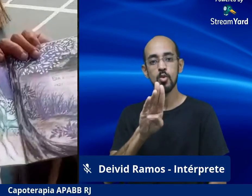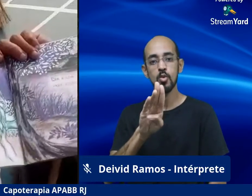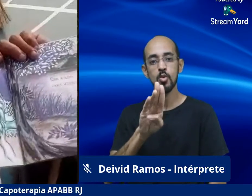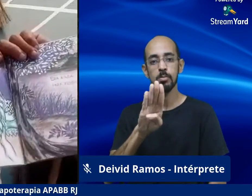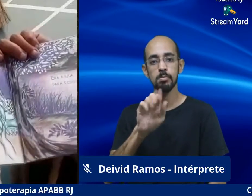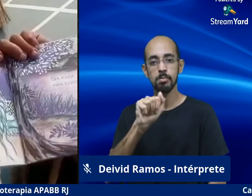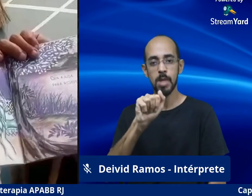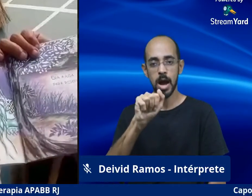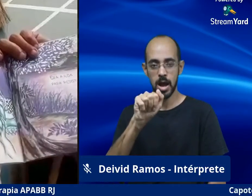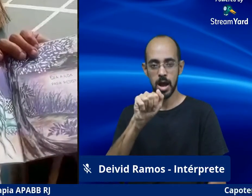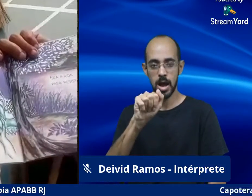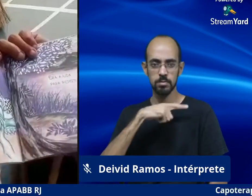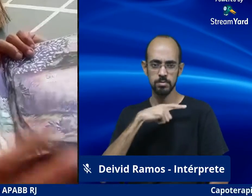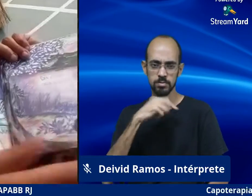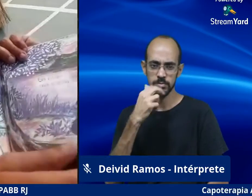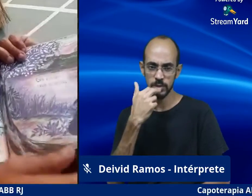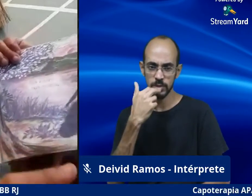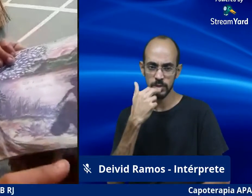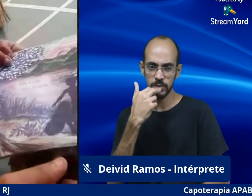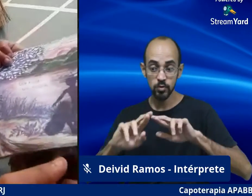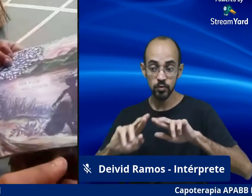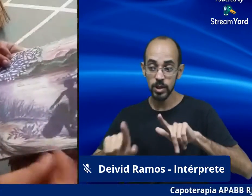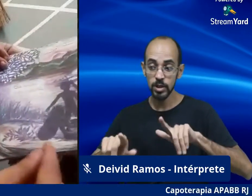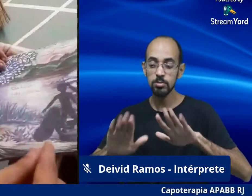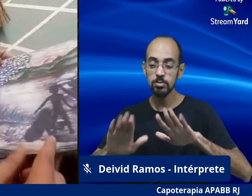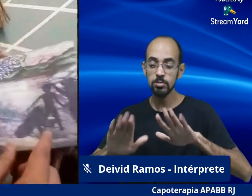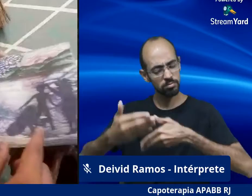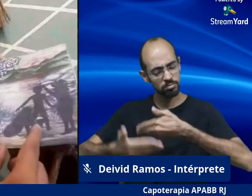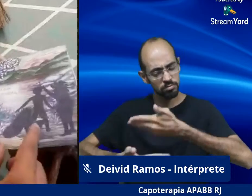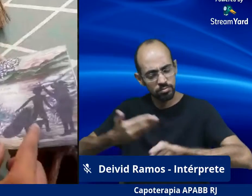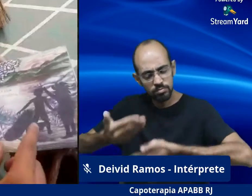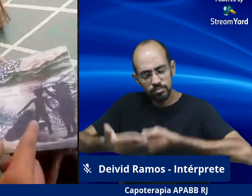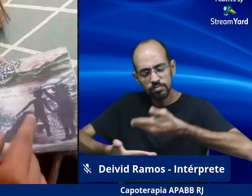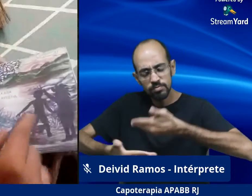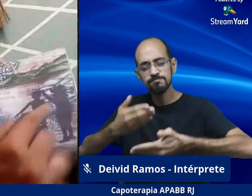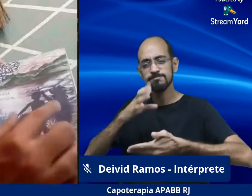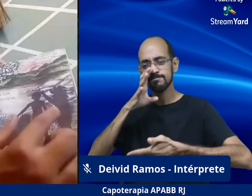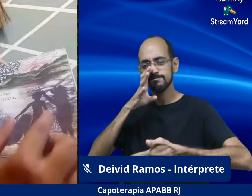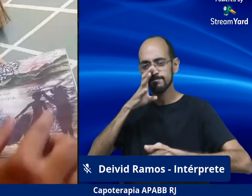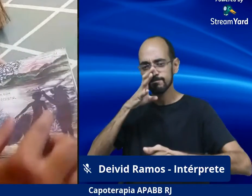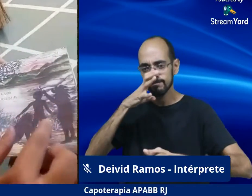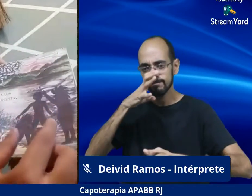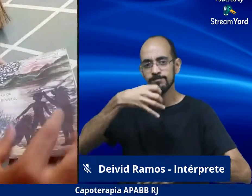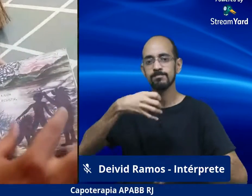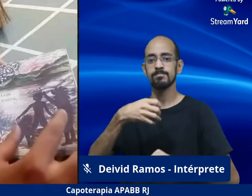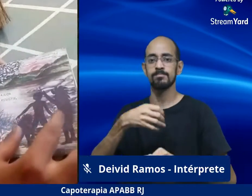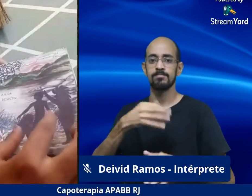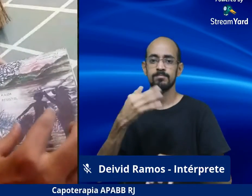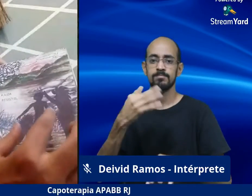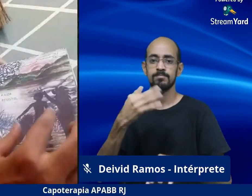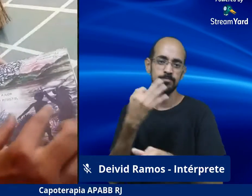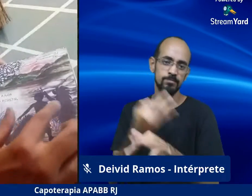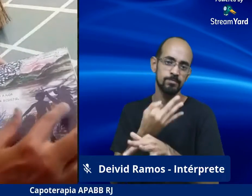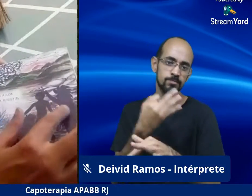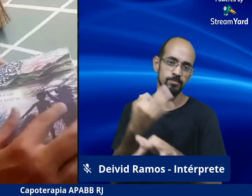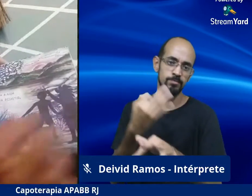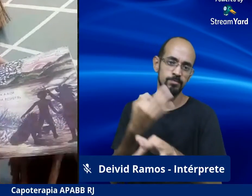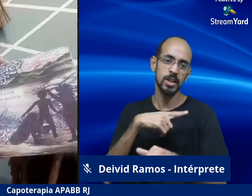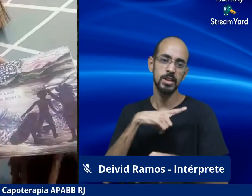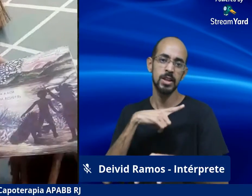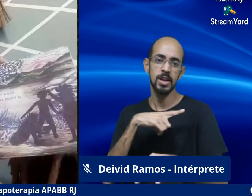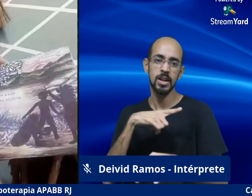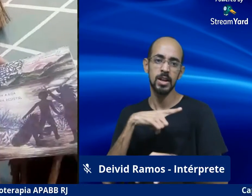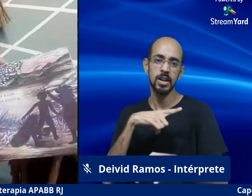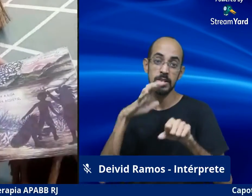né, eles estavam um ajudando o outro para resistir, né? A gente vê aqui a sombra na mata, né, do